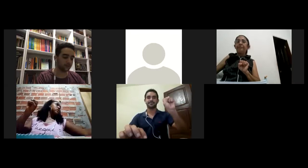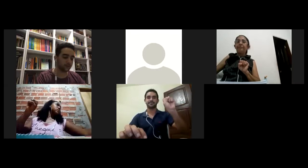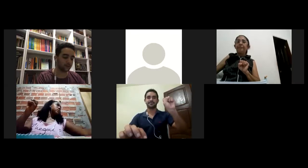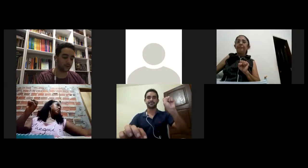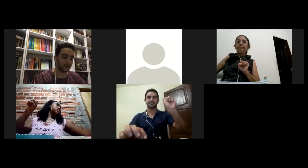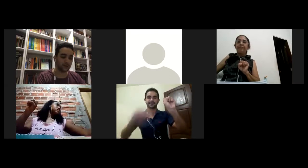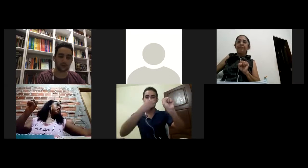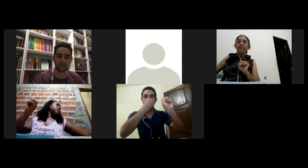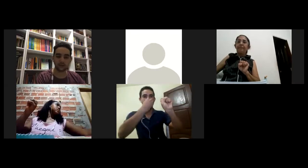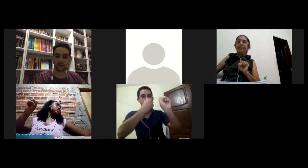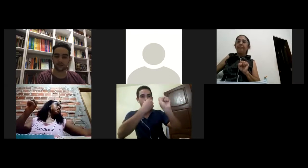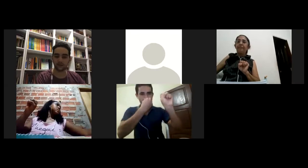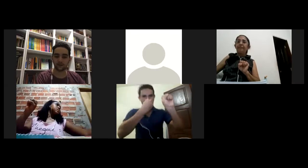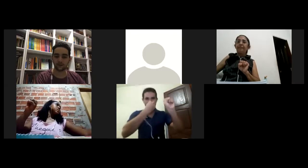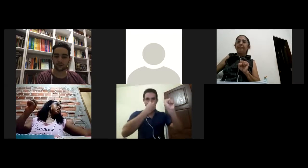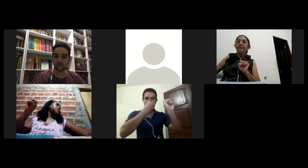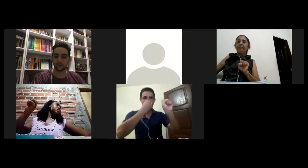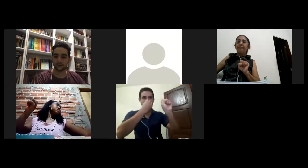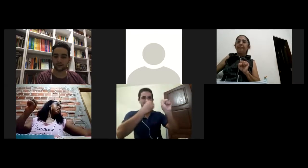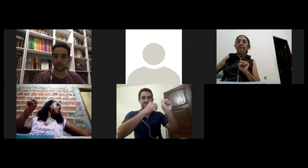Isso. X.